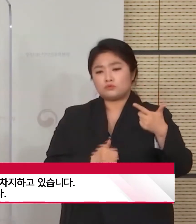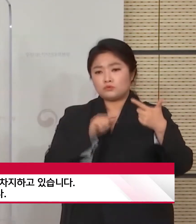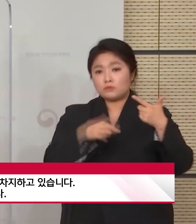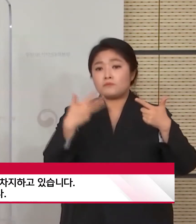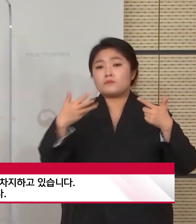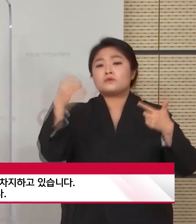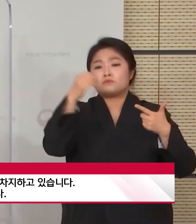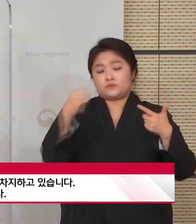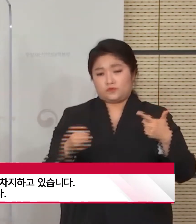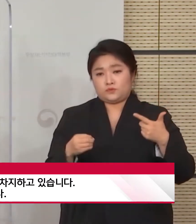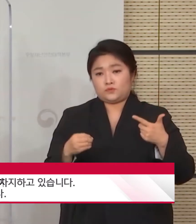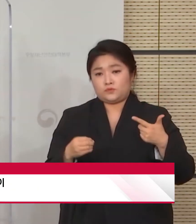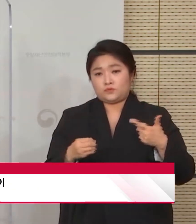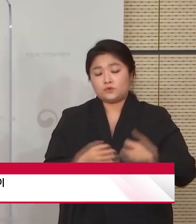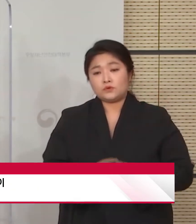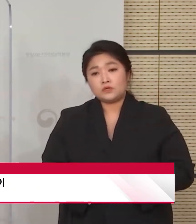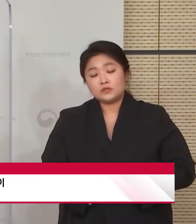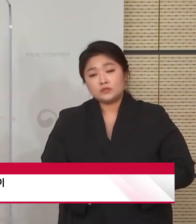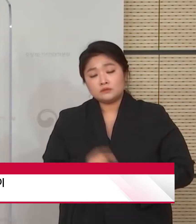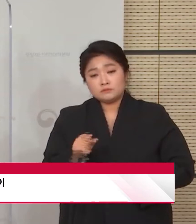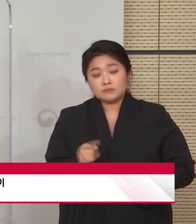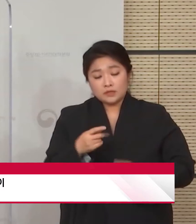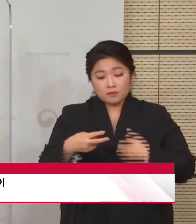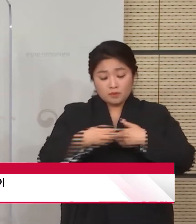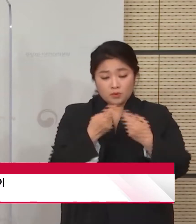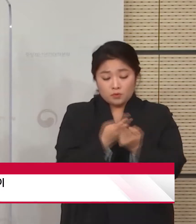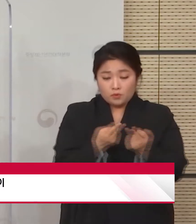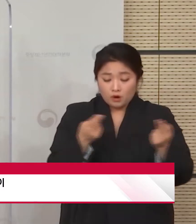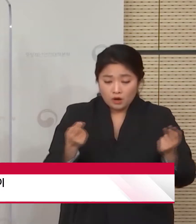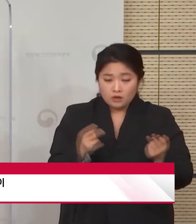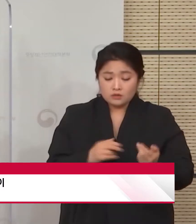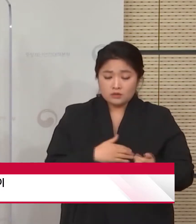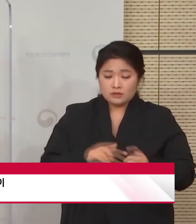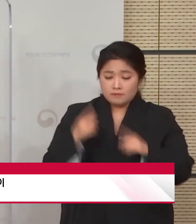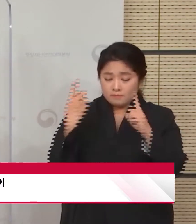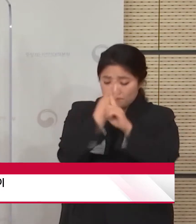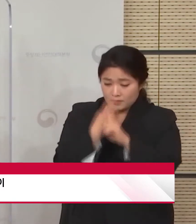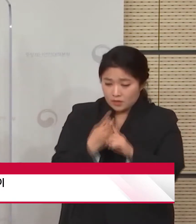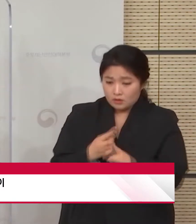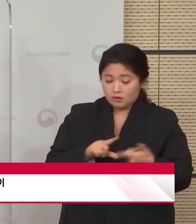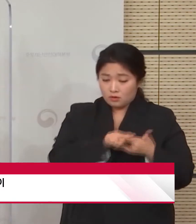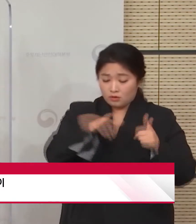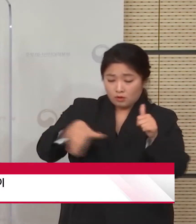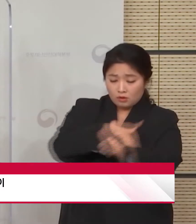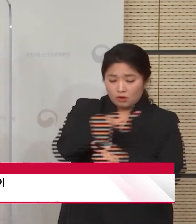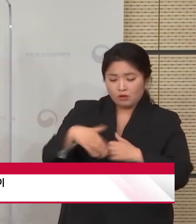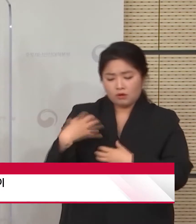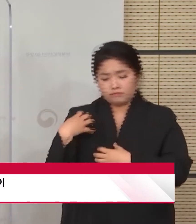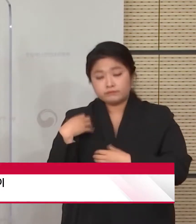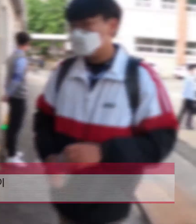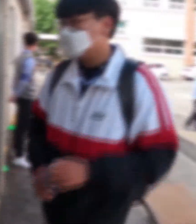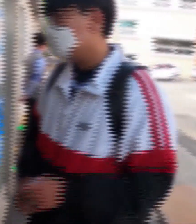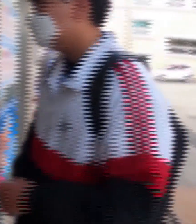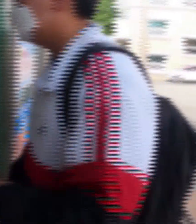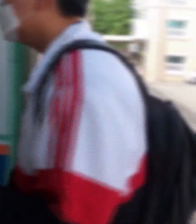96.8%를 차지하고 있습니다. 이로 인해 병상 등 우리 의료대행 체계에 부담이 되고 있는